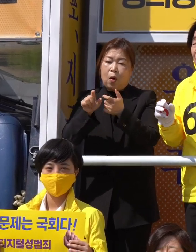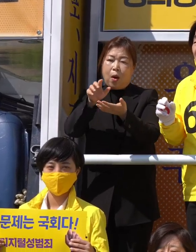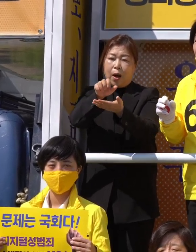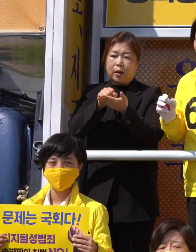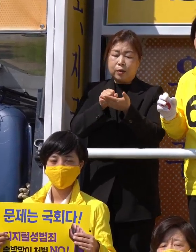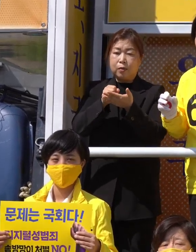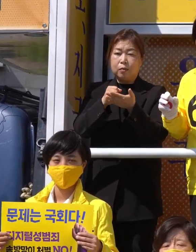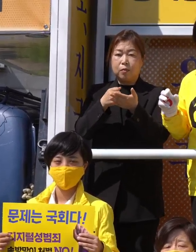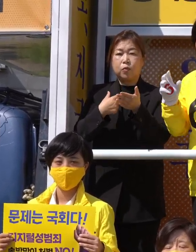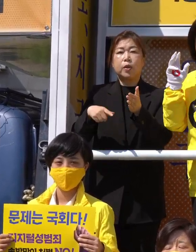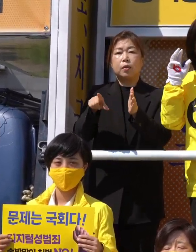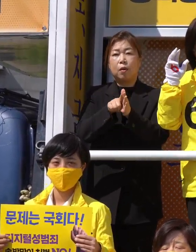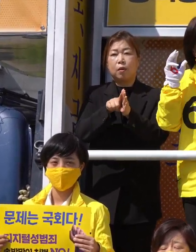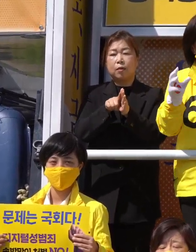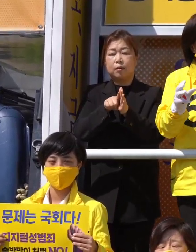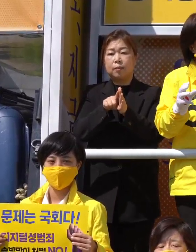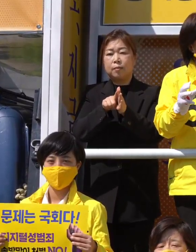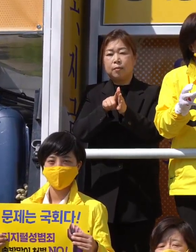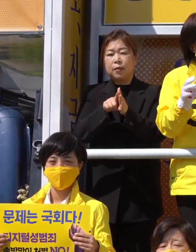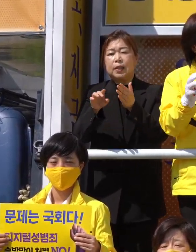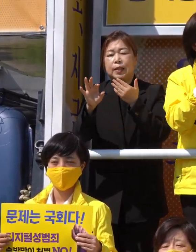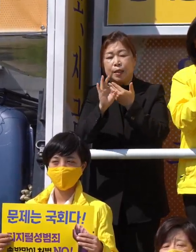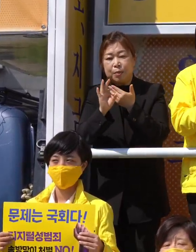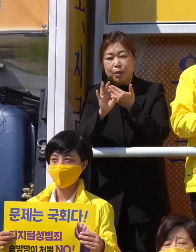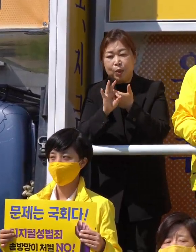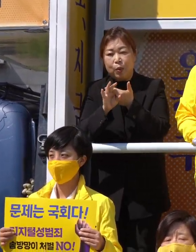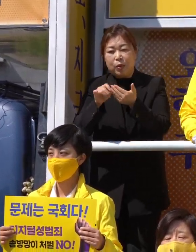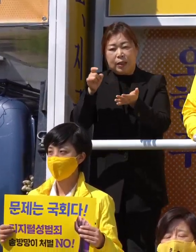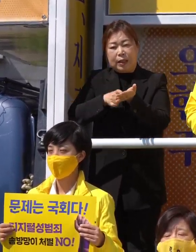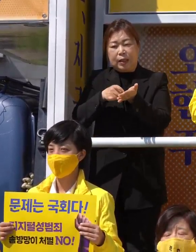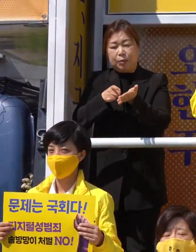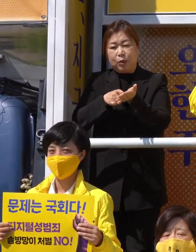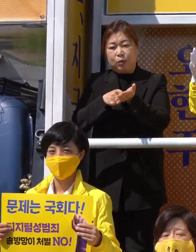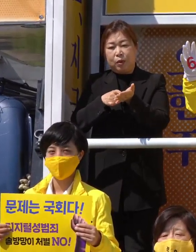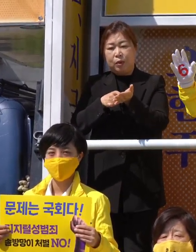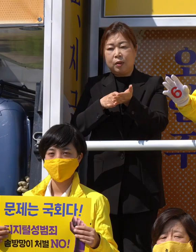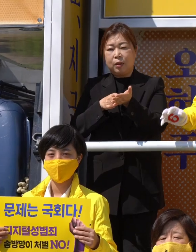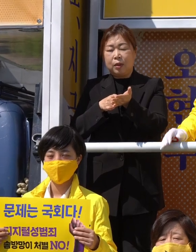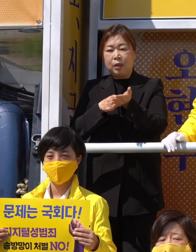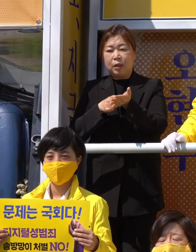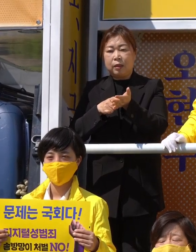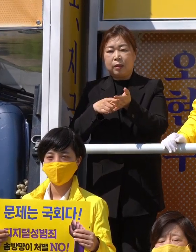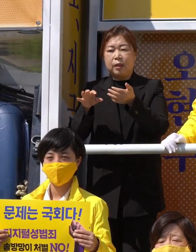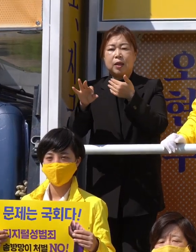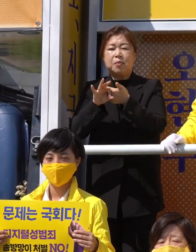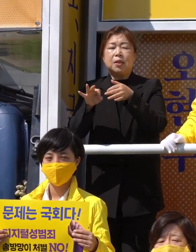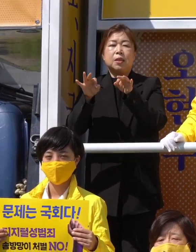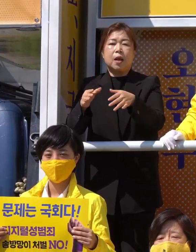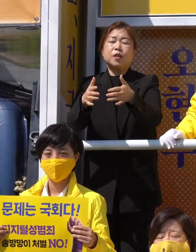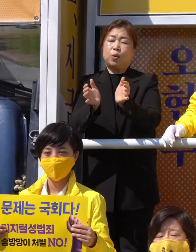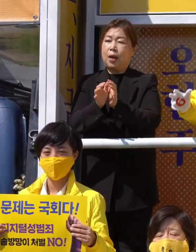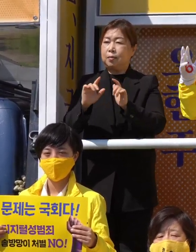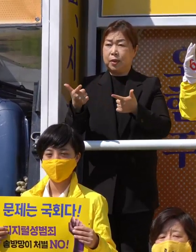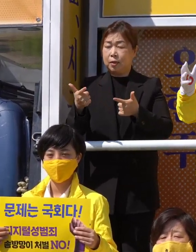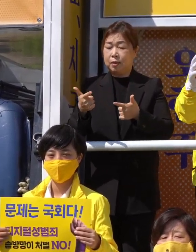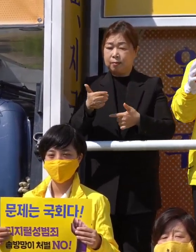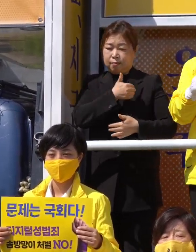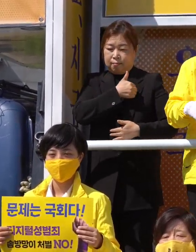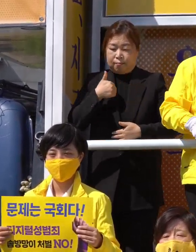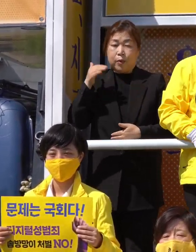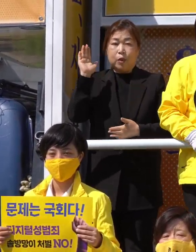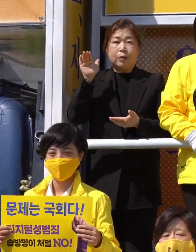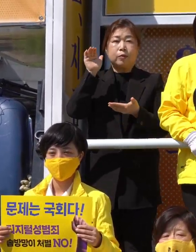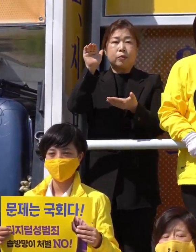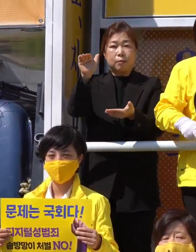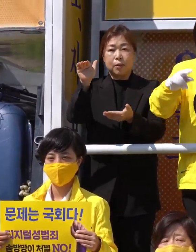위해서 임시로 급조된 그런 떴다방 정당 아닙니다. 감히